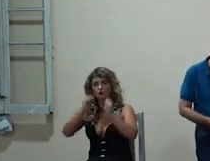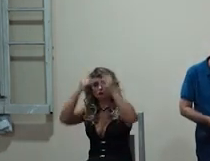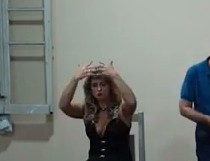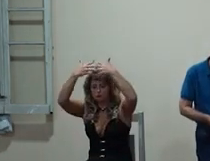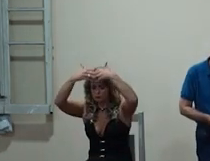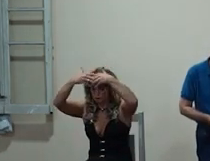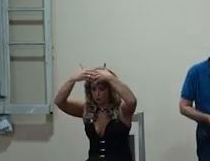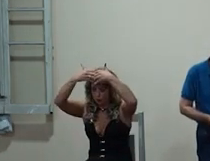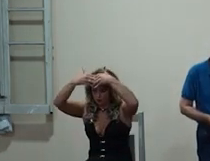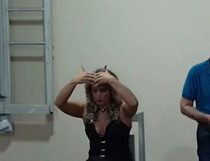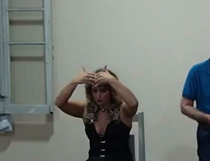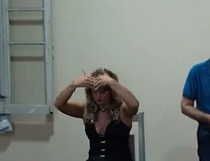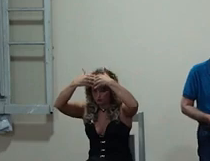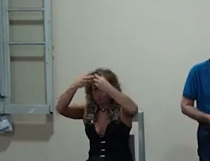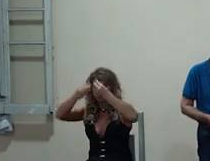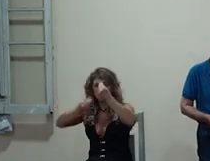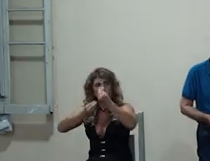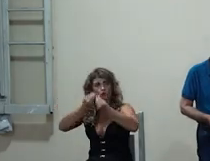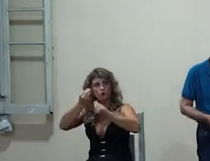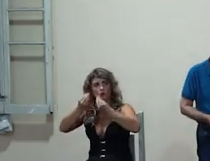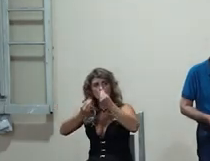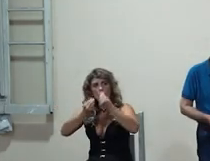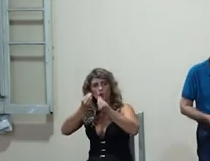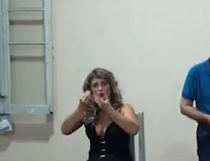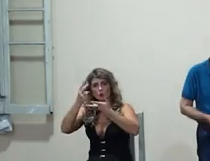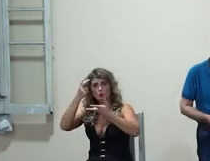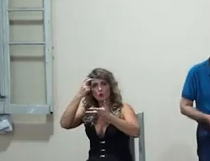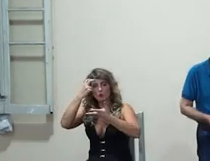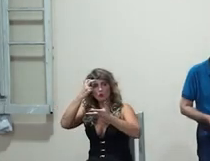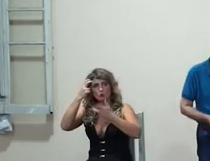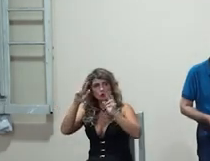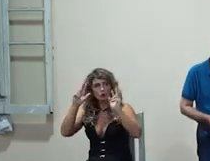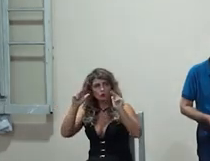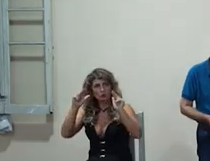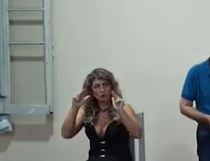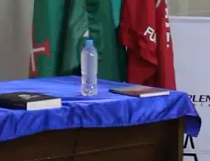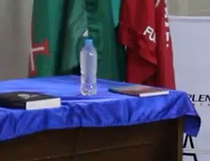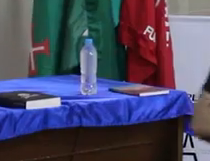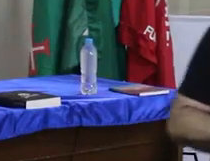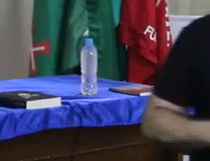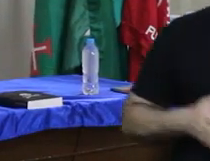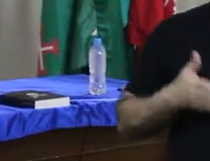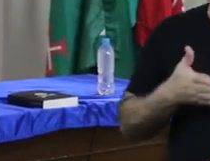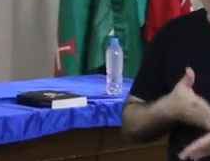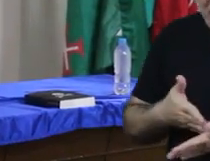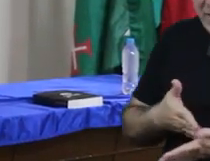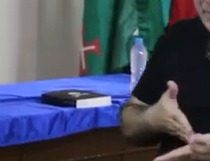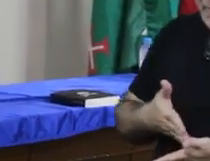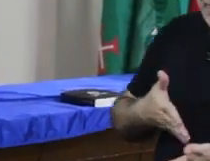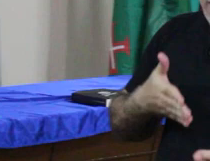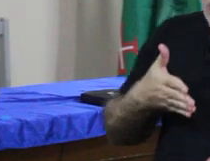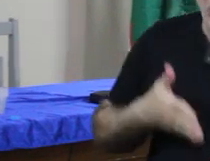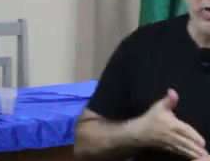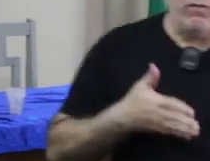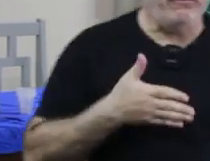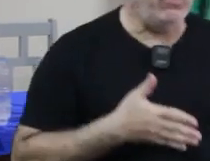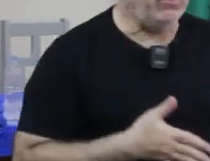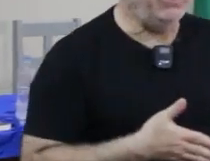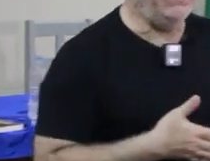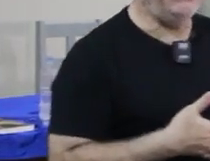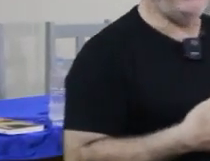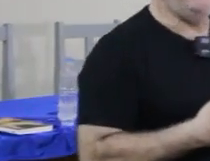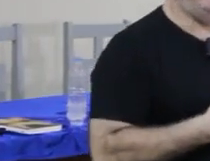refletir de como a cultura é tratada neste país. O Inami é o